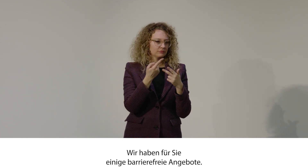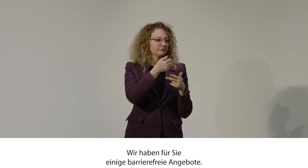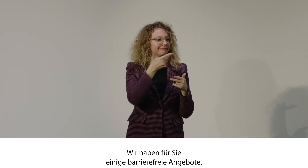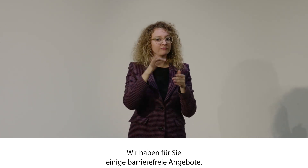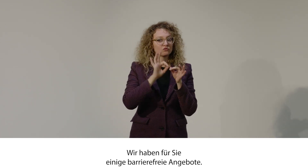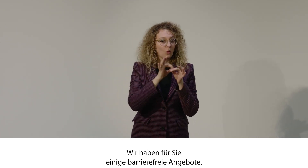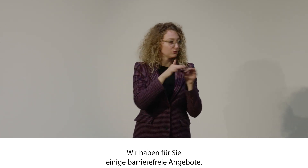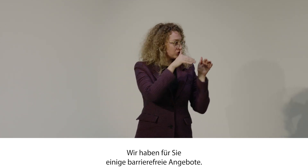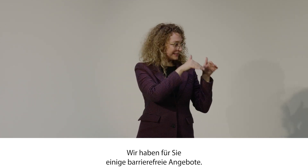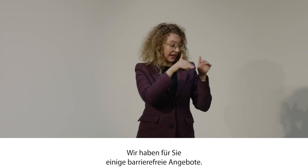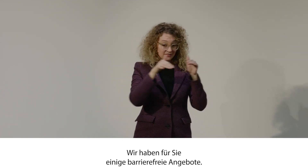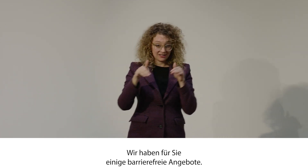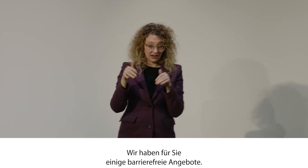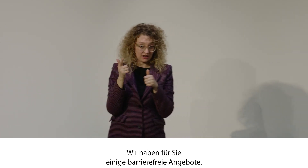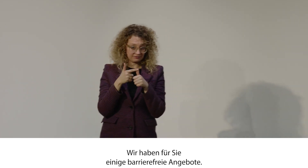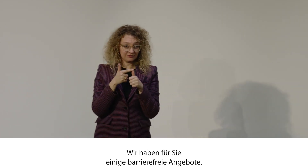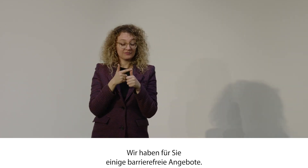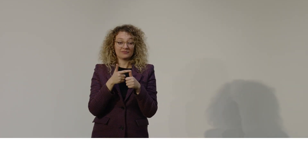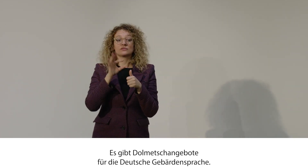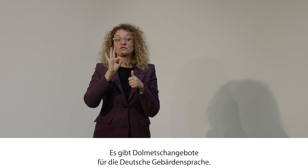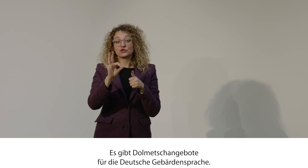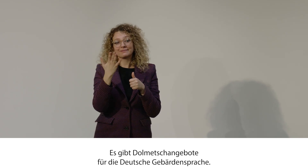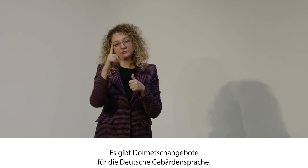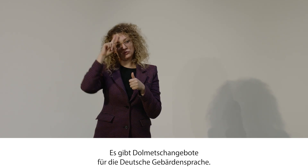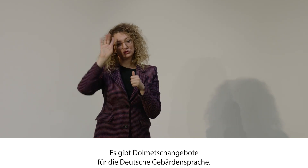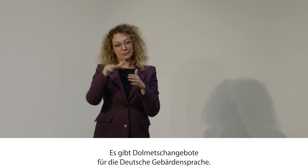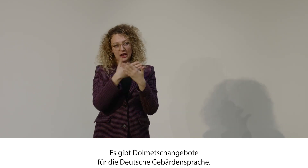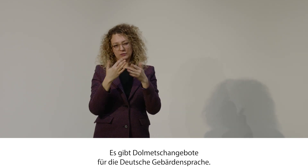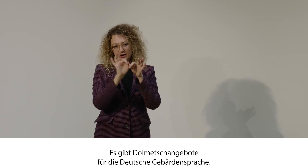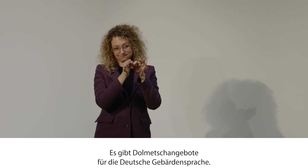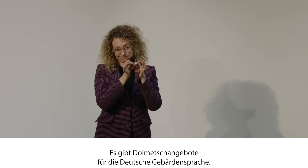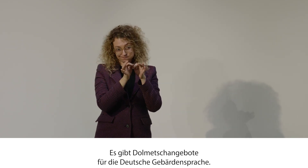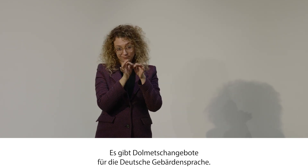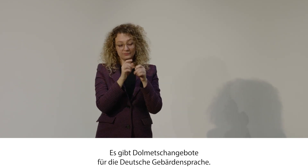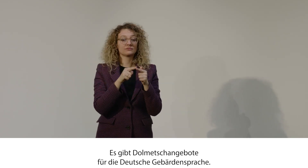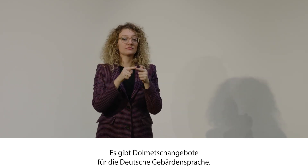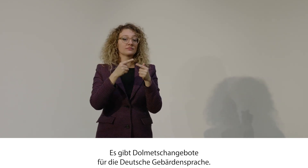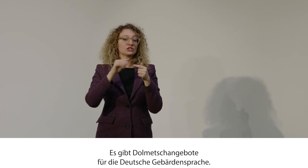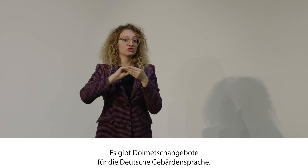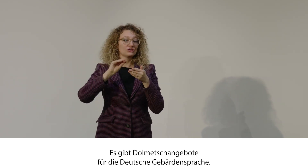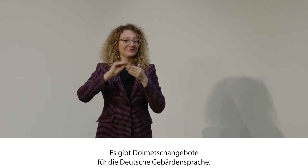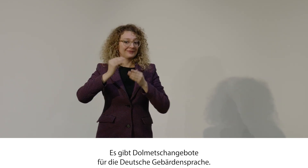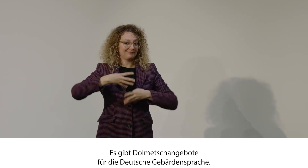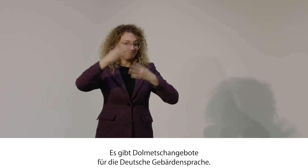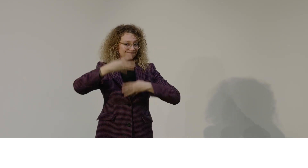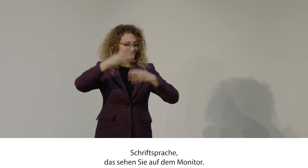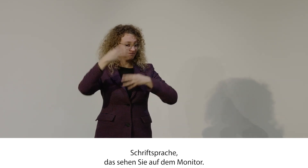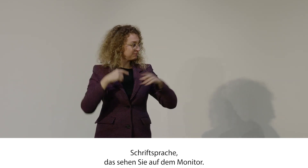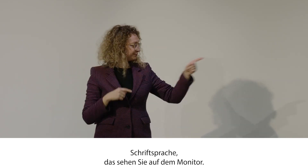haben für Sie einige barrierefreie Angebote. Es gibt Dolmetschangebote für die deutsche Gebärdensprache,